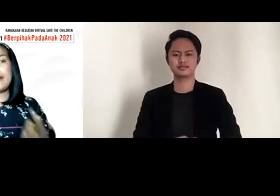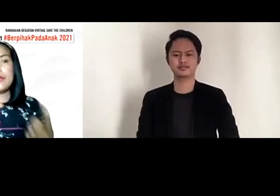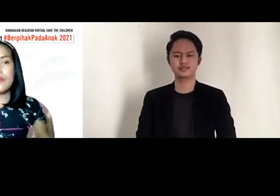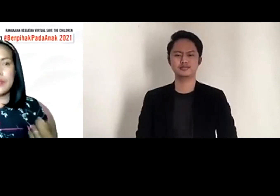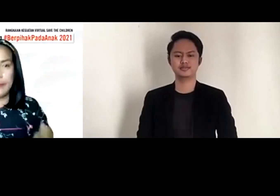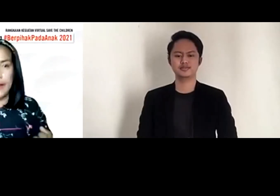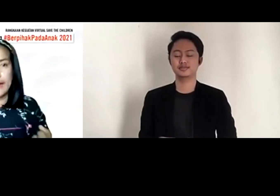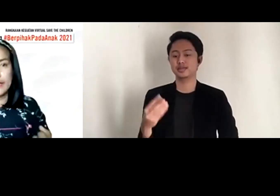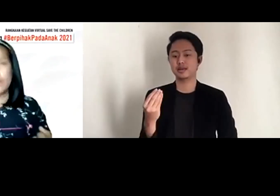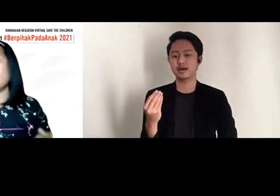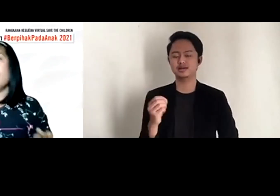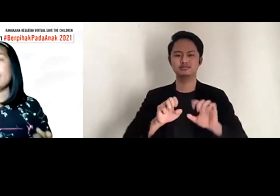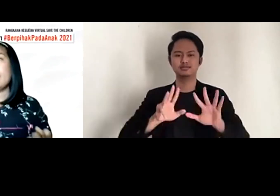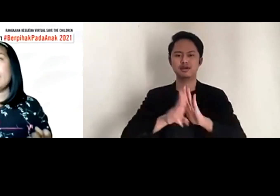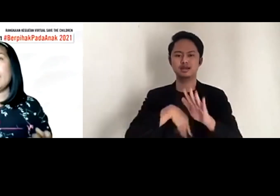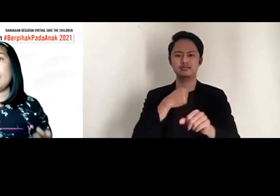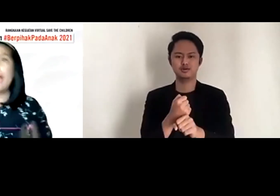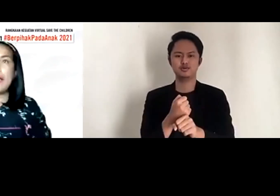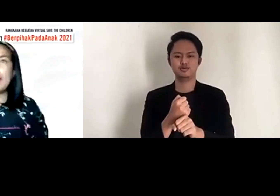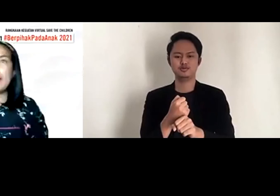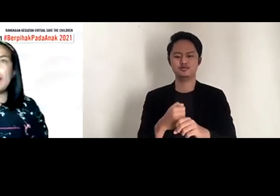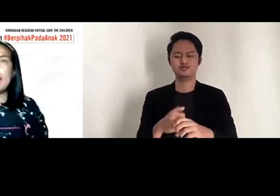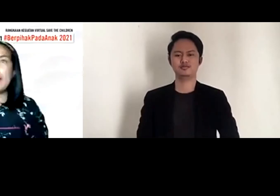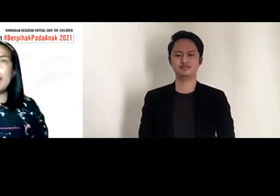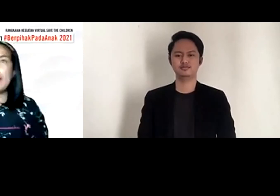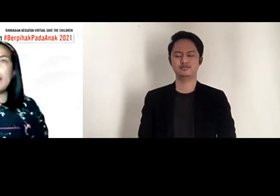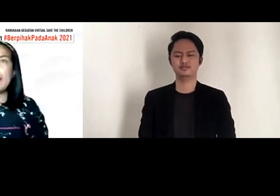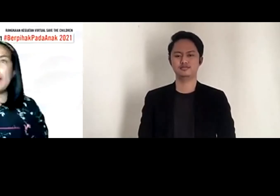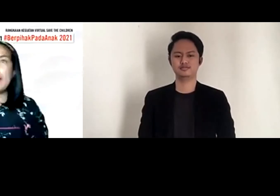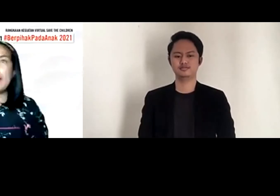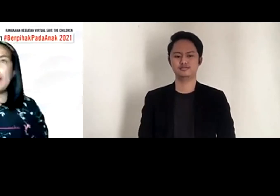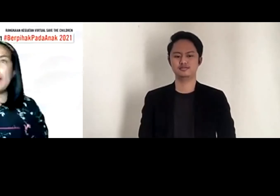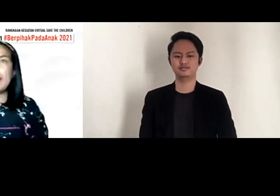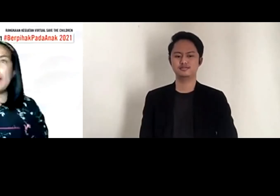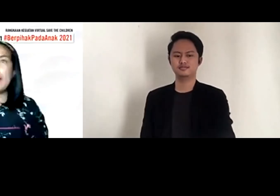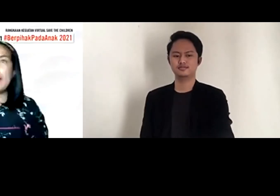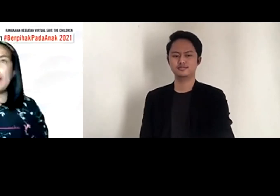9 minggu ke depan. Dan itu biaya